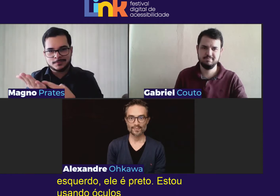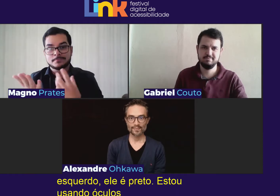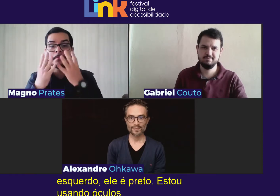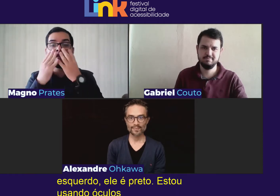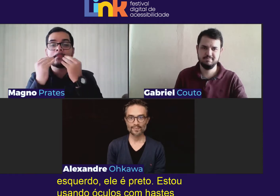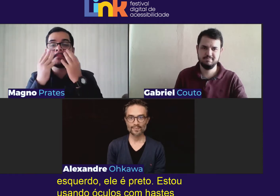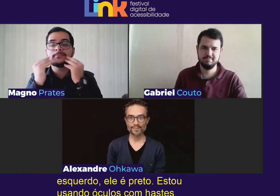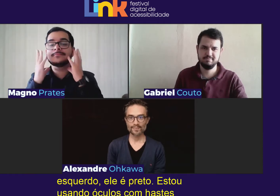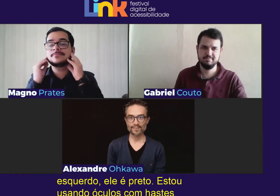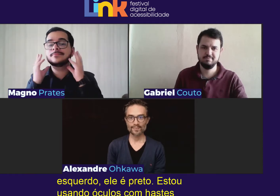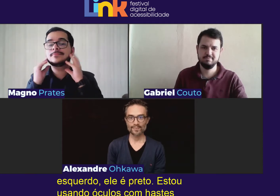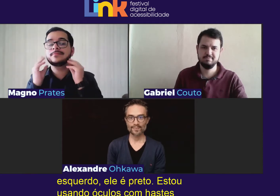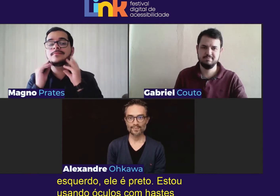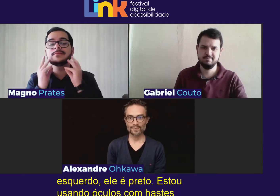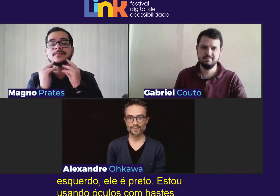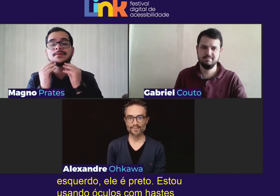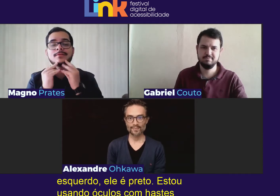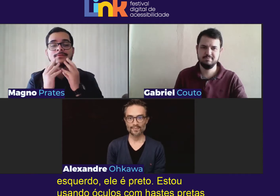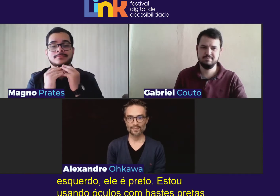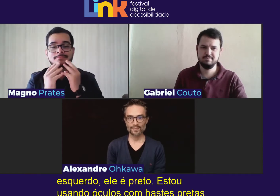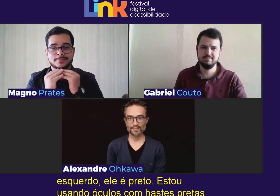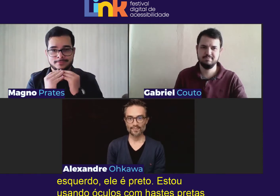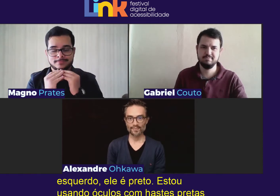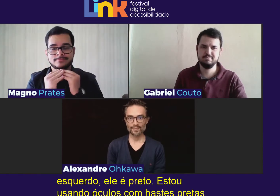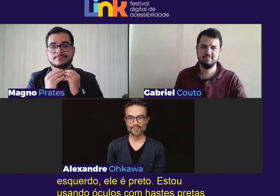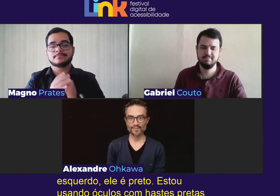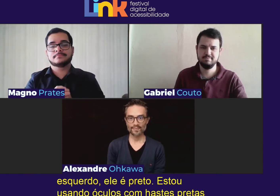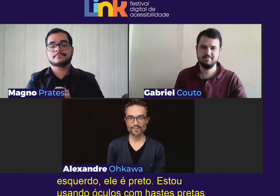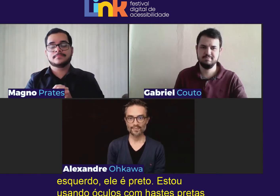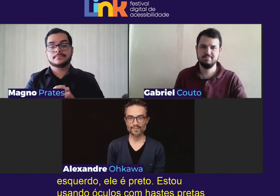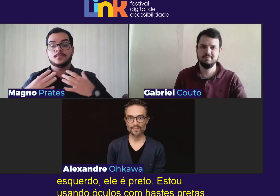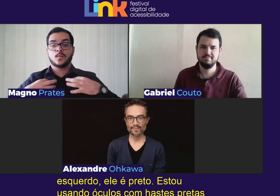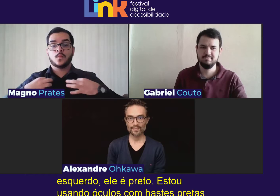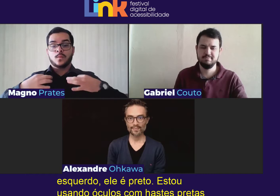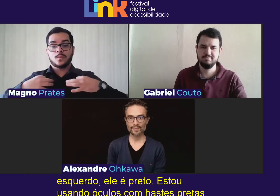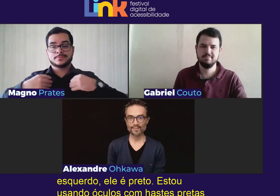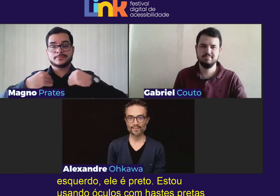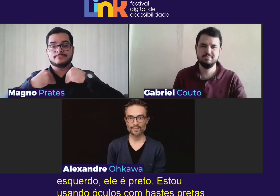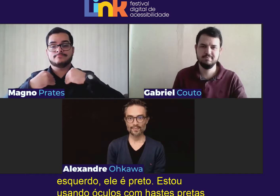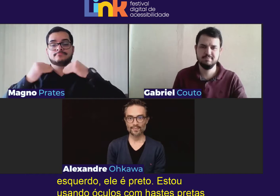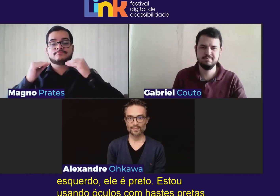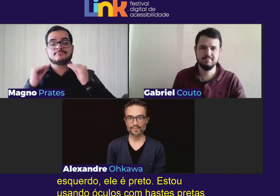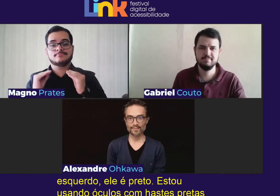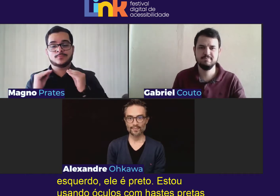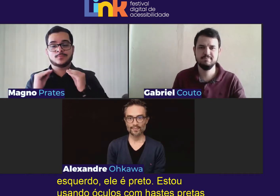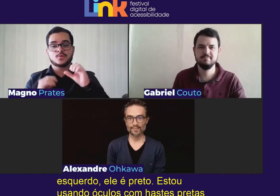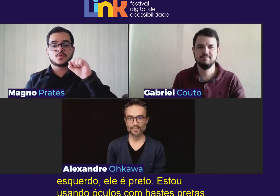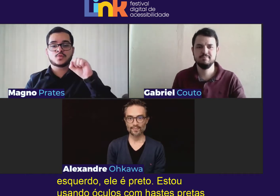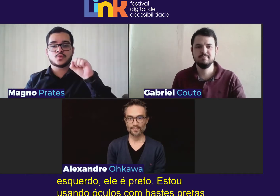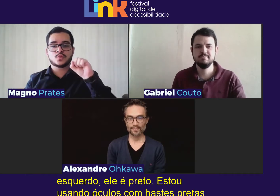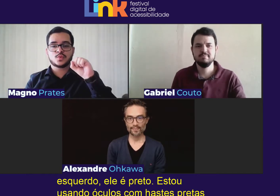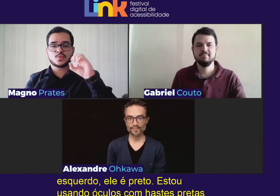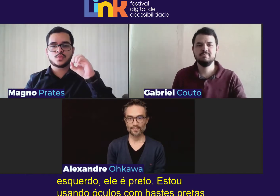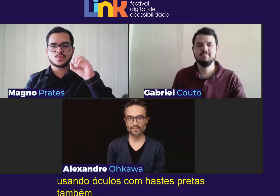pretas também. Eu tenho barba e bigode. Estou usando uma camisa com gola,